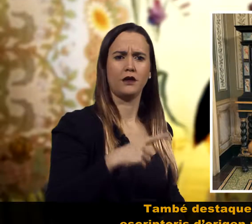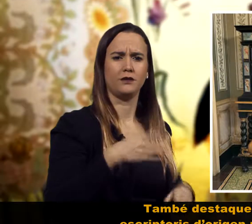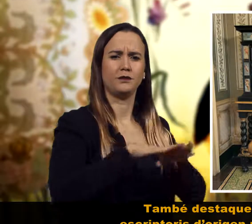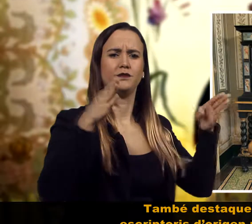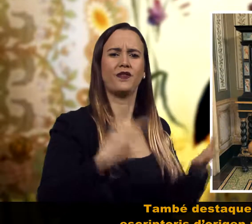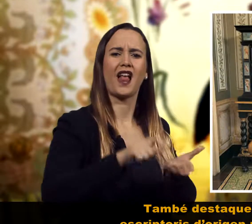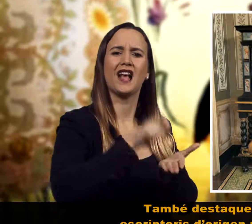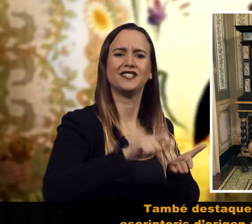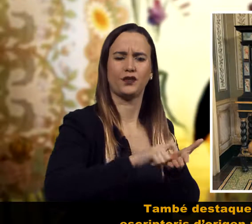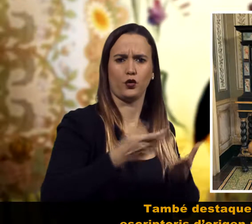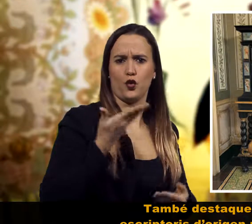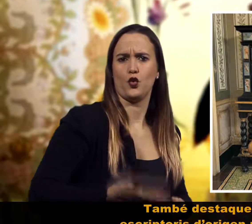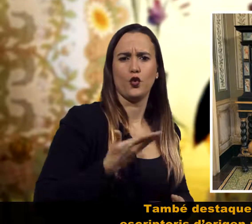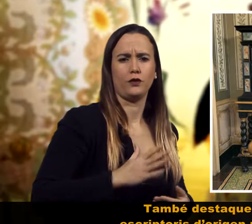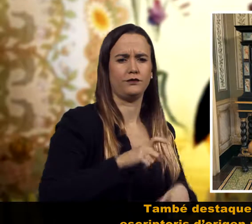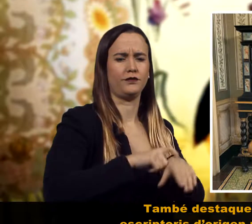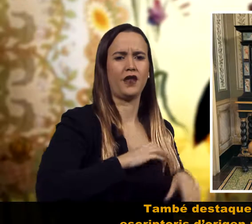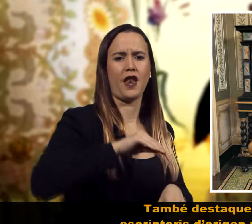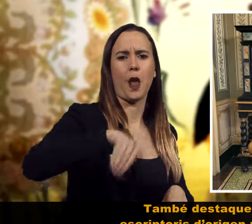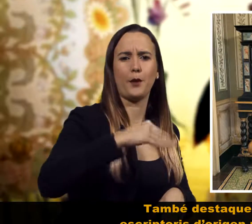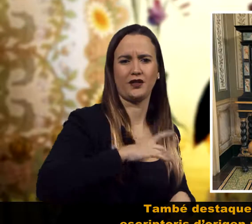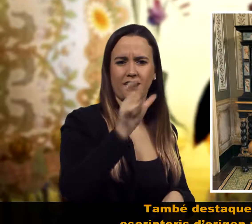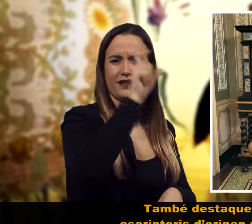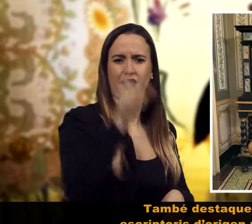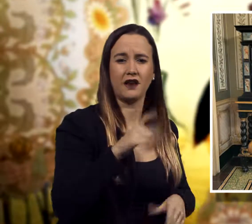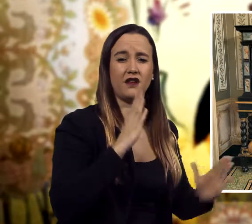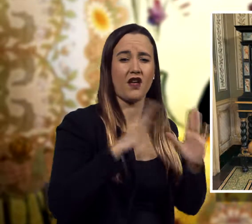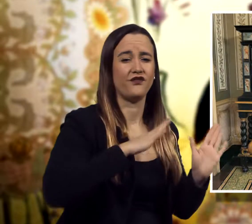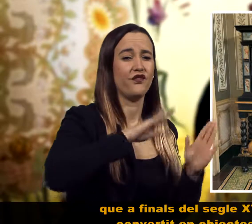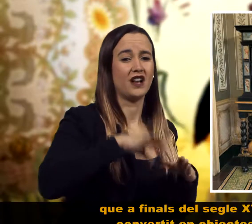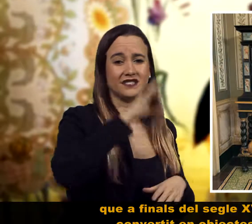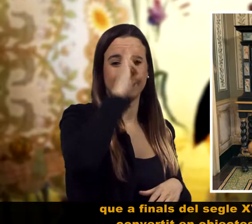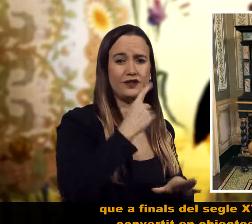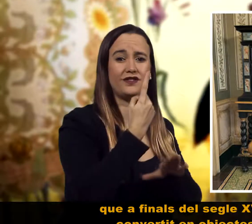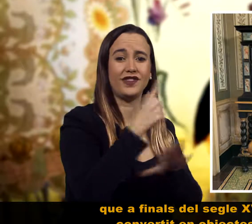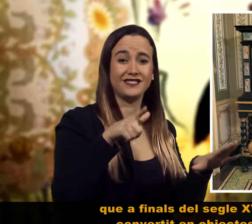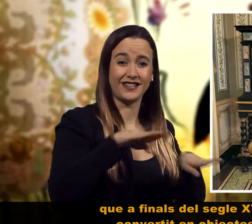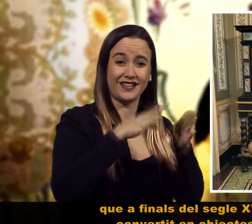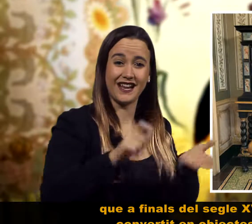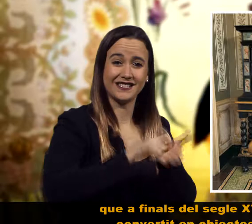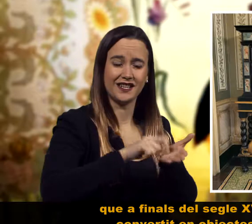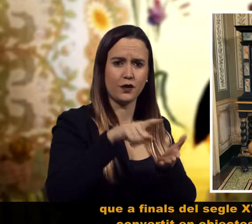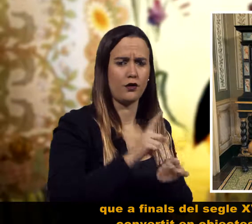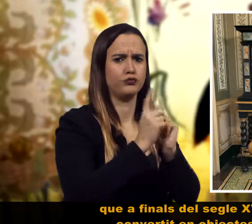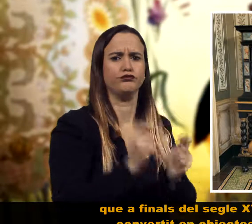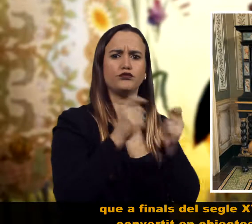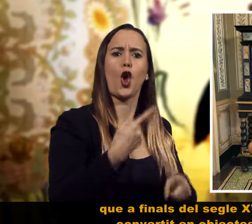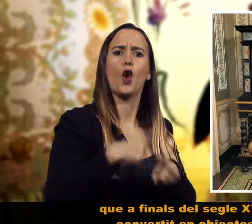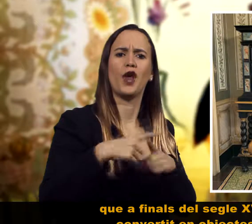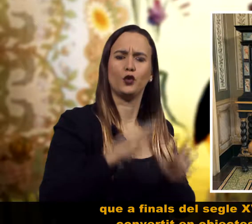També destaquen els escriptoris d'origen napolità, que a finals del segle XVII s'havien convertit en objectes de luxe, rics